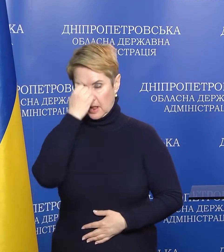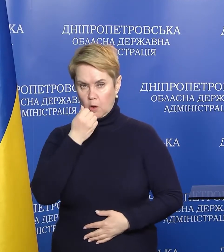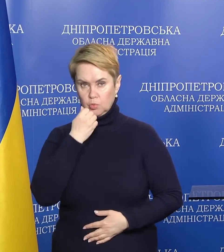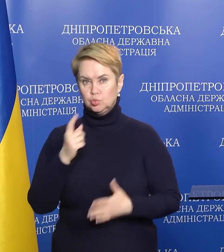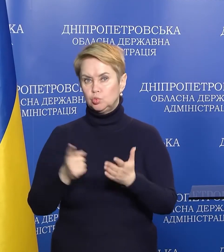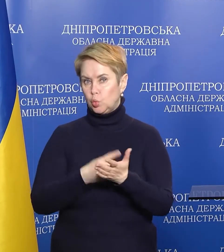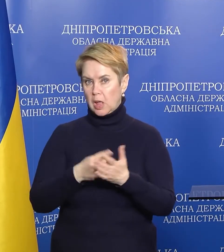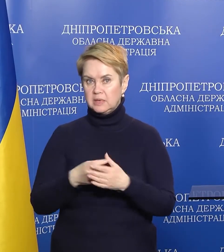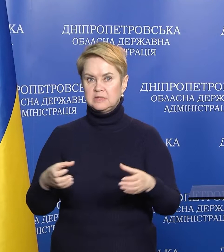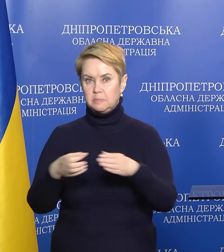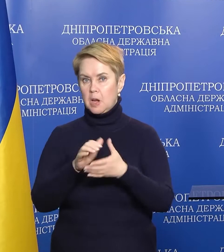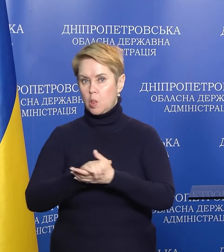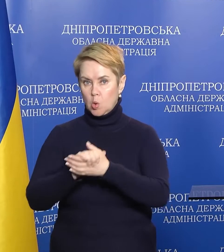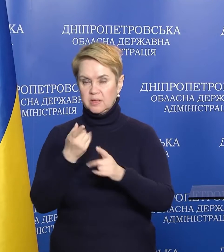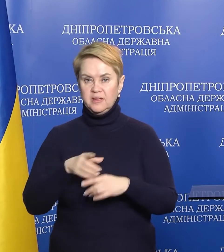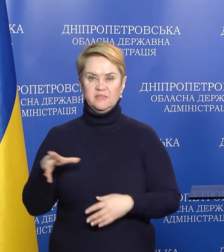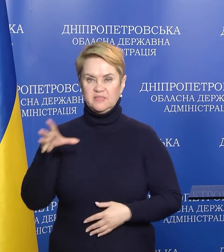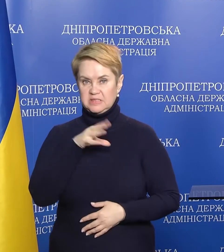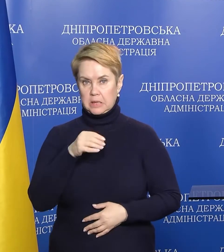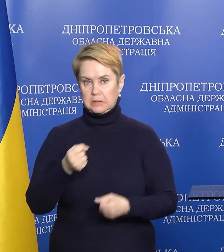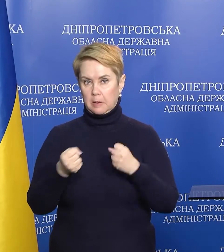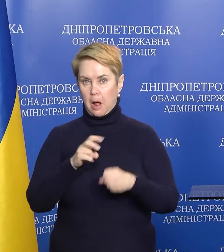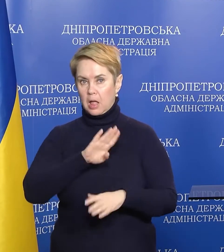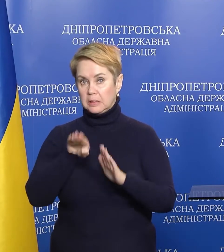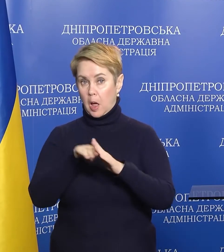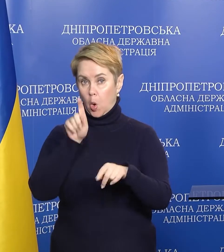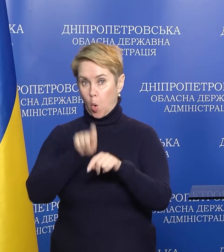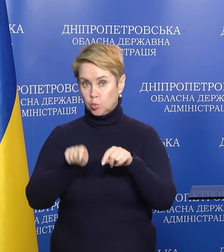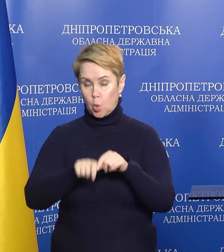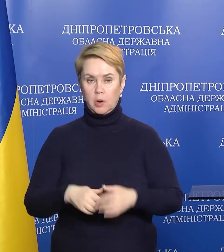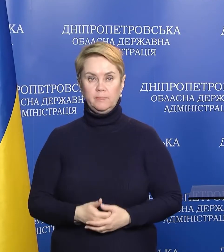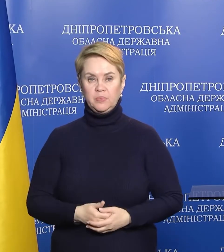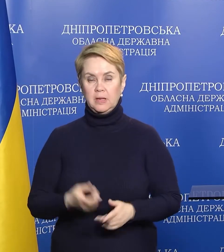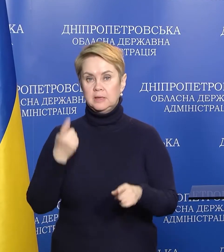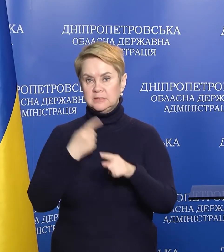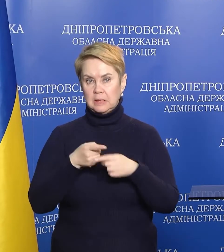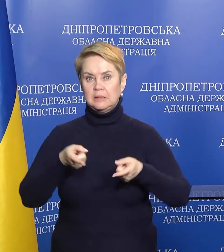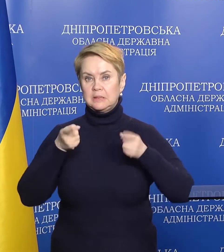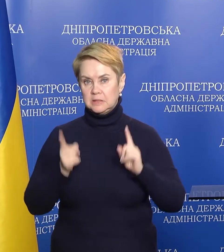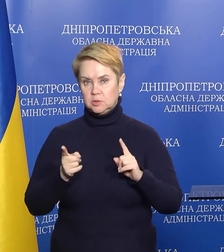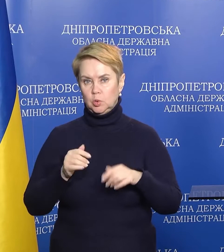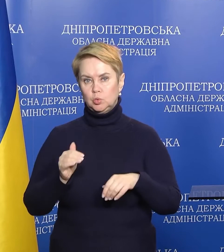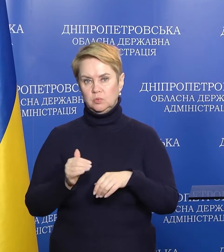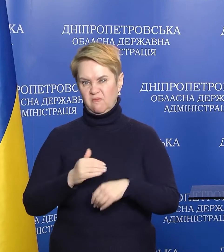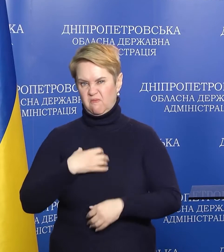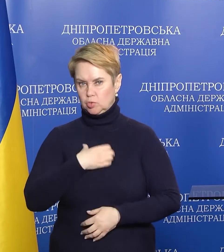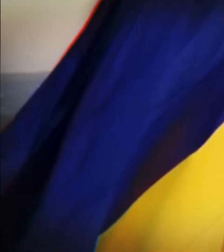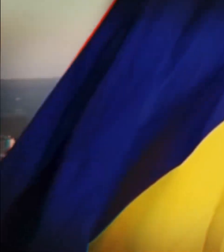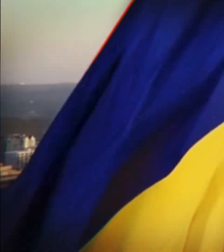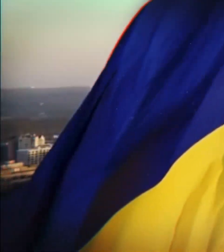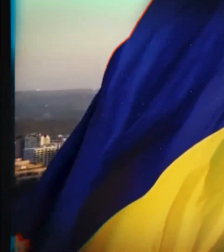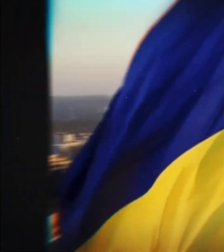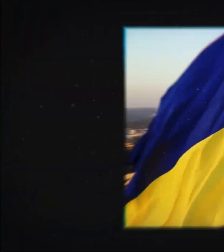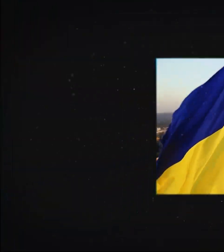Дякую журналістській спільноті, яка це все тримає на контролі. Це, ну, дійсно дуже-дуже важлива справа.